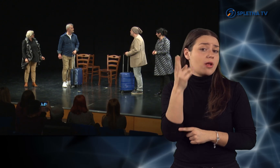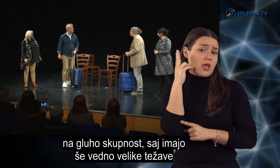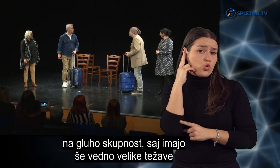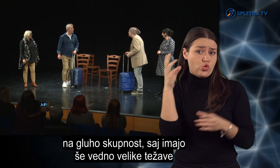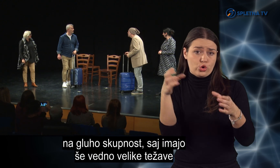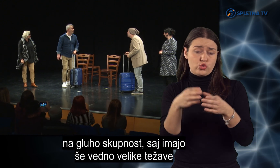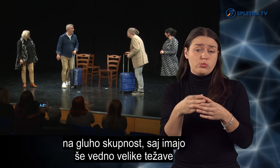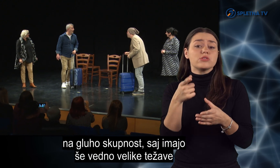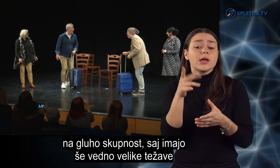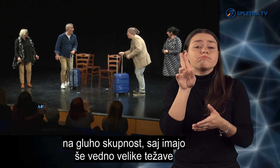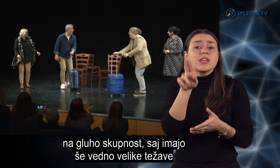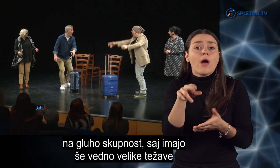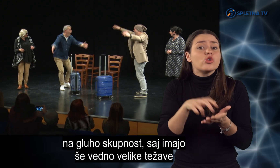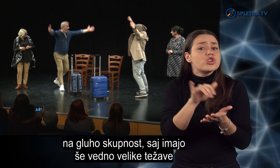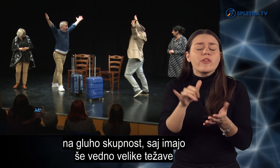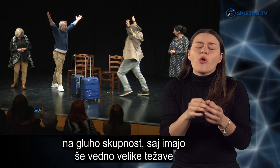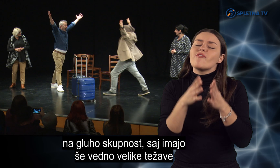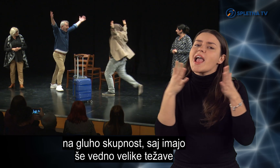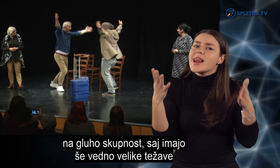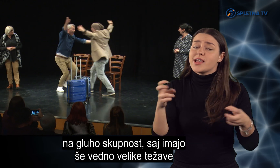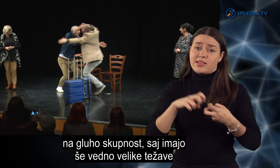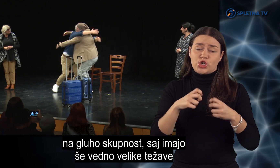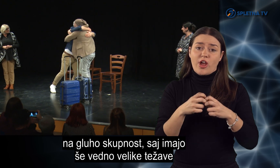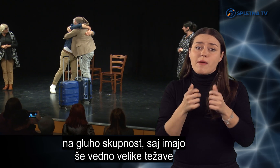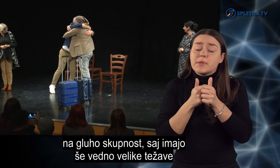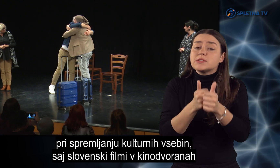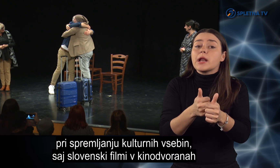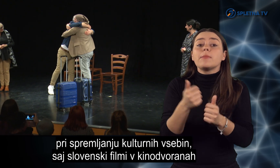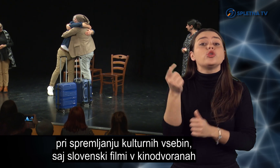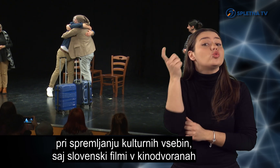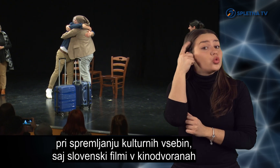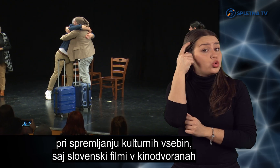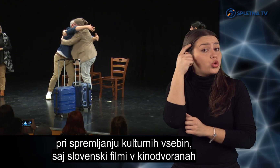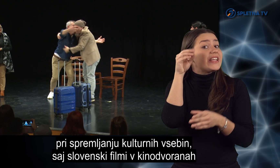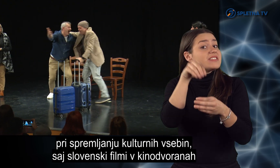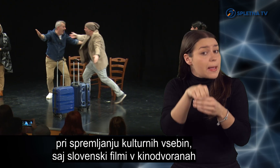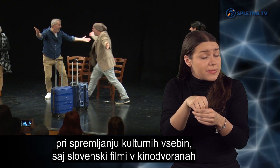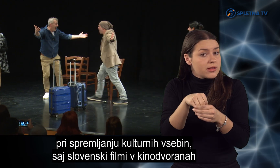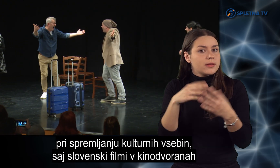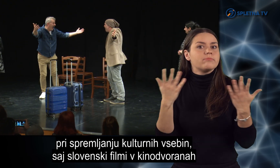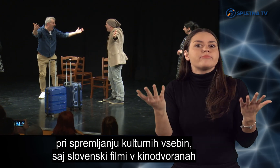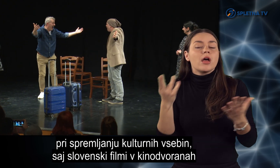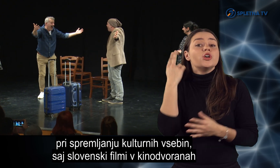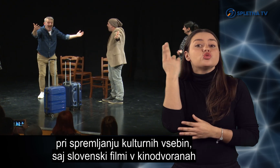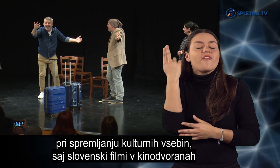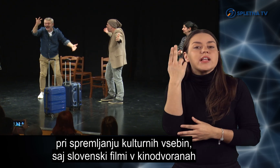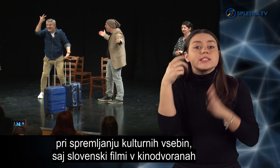saj imajo še vedno velike težave pri spremljanju kulturnih vsebin, saj slovenski filmi v kinodvoranah nimajo